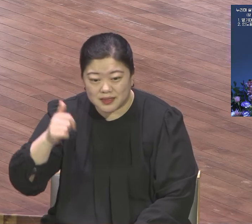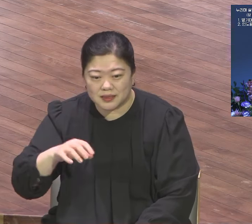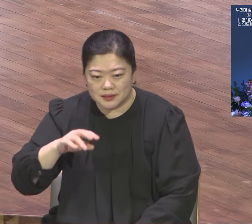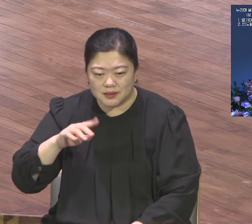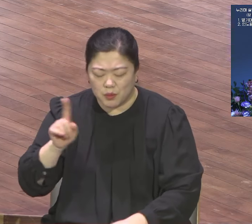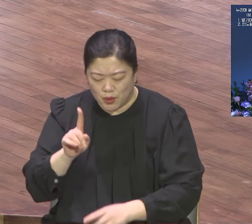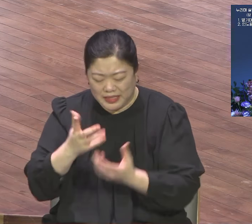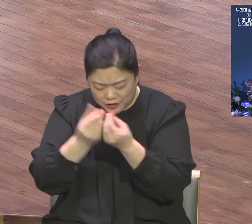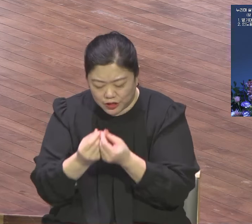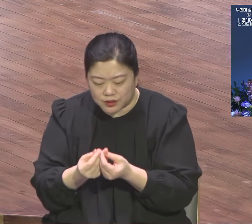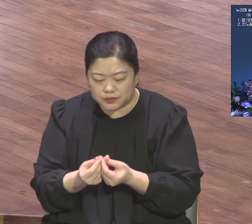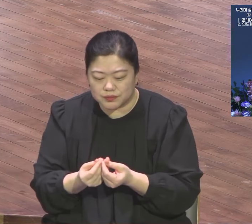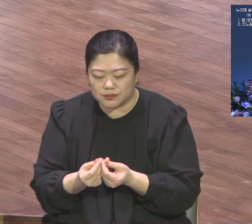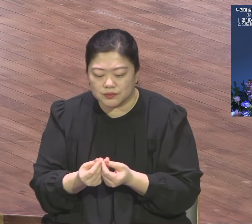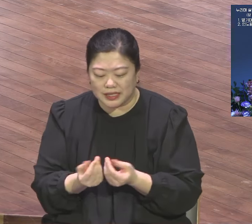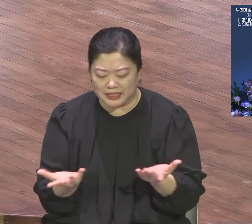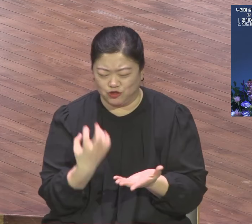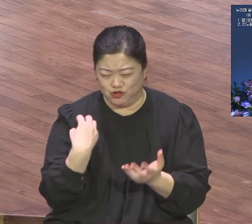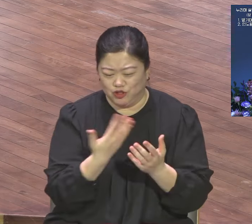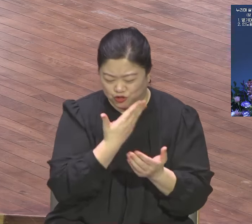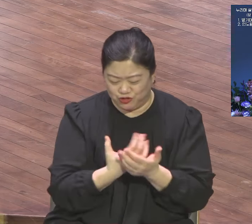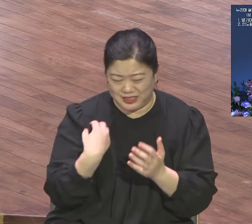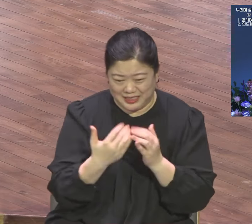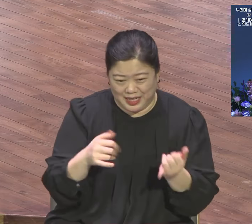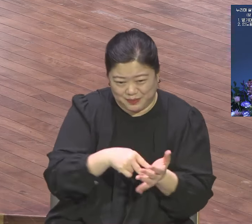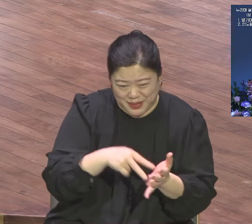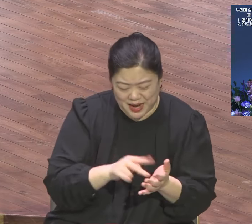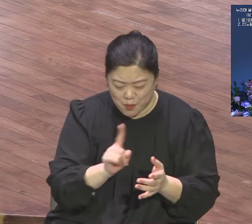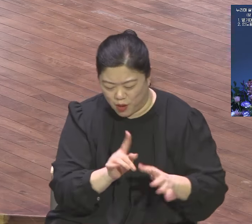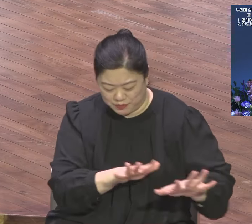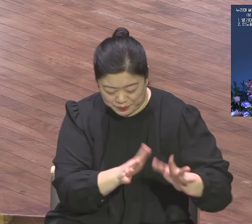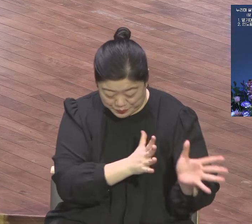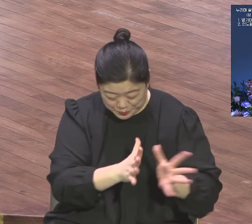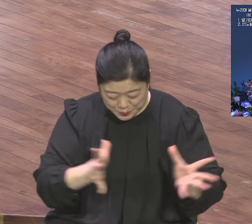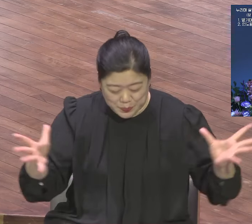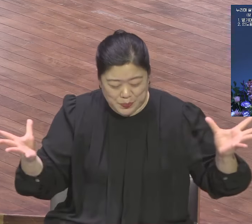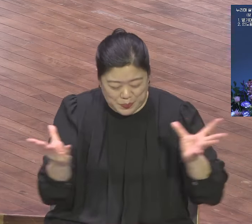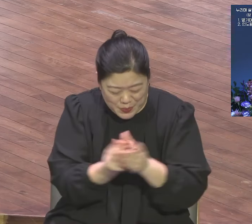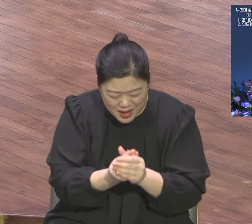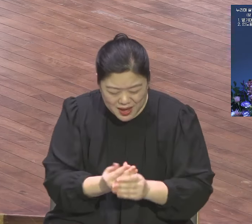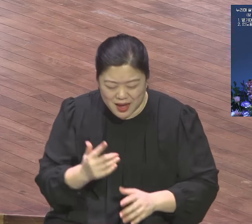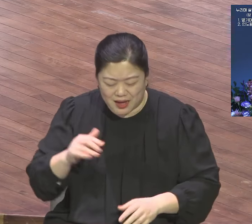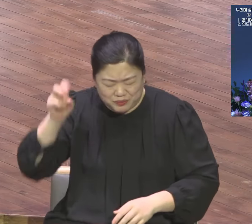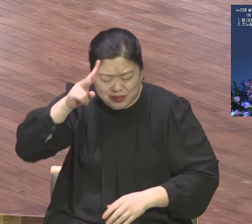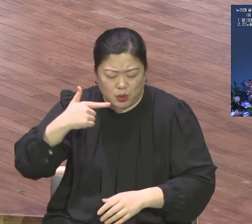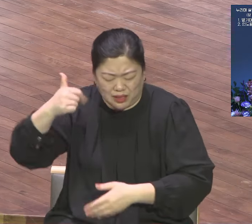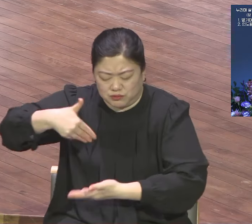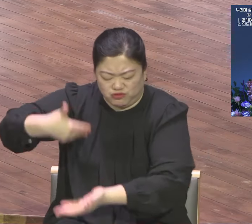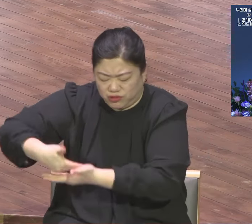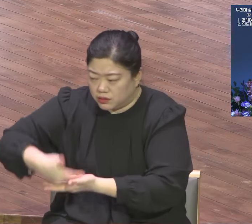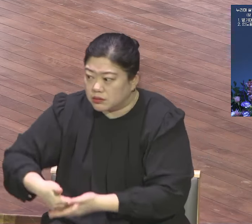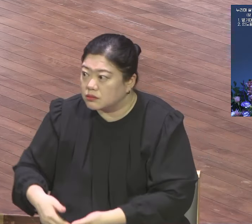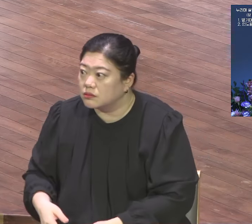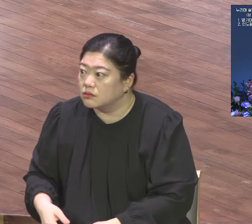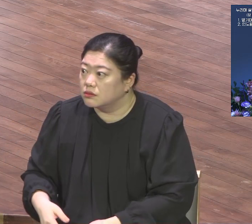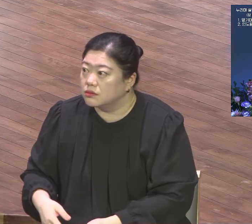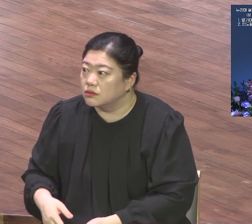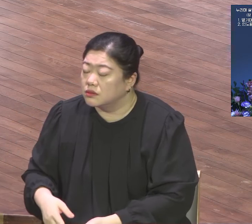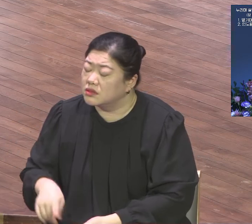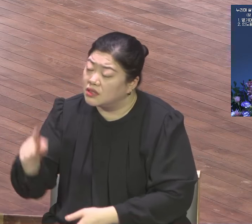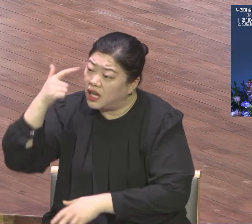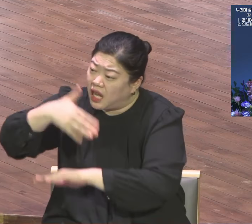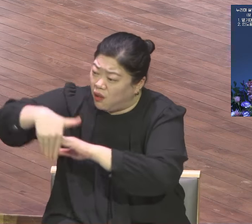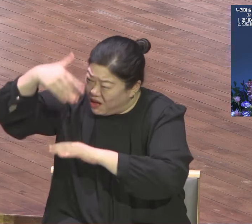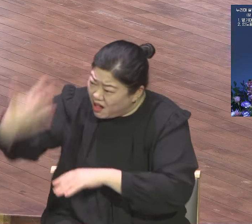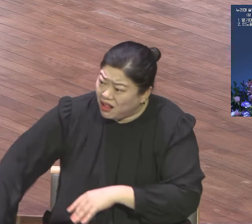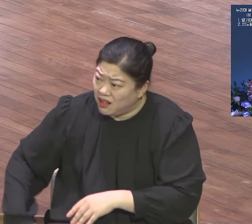또 그렇게 하는 게 그걸 뭐 없는데 계획서도 없는데 막 하나님이 계획서도 없이 계획도 없이 마음대로